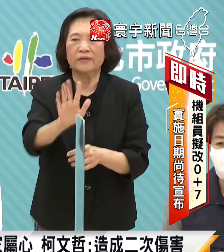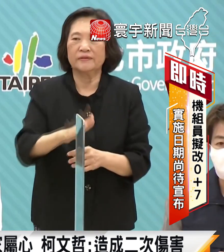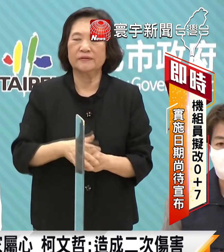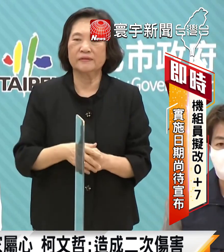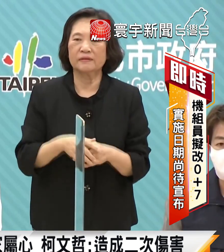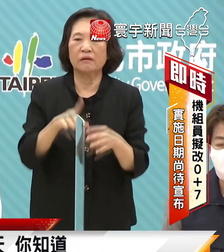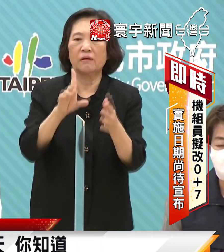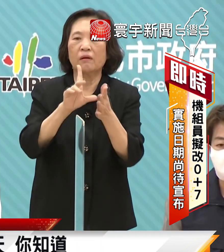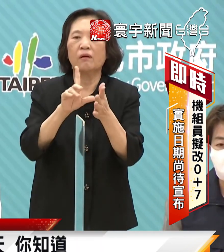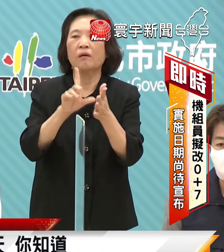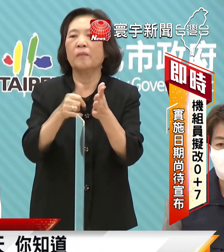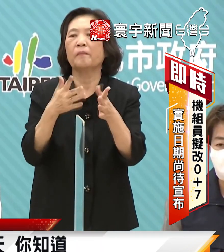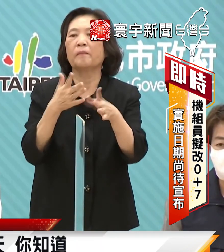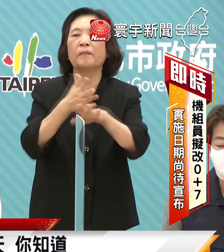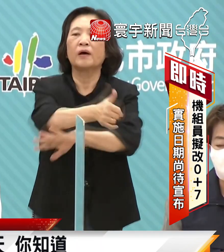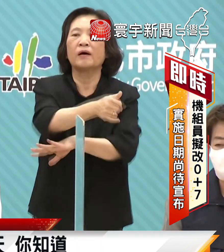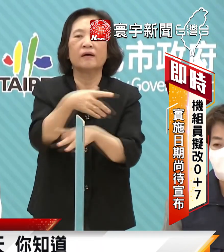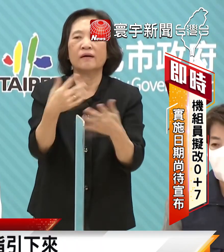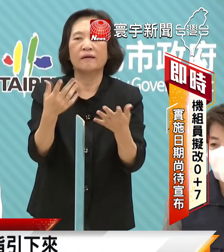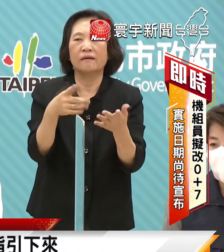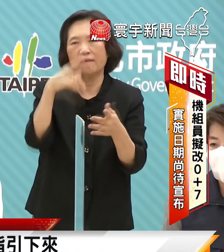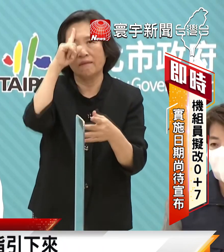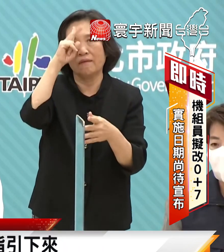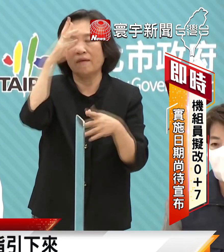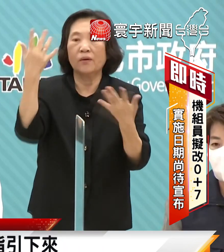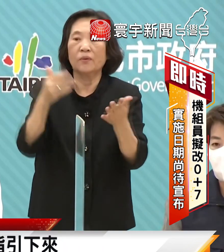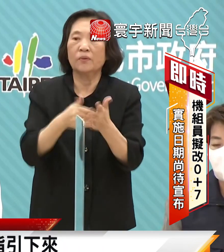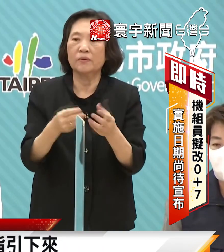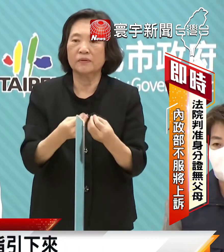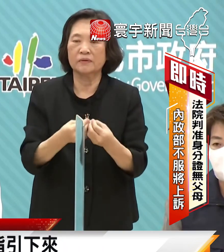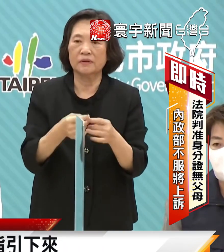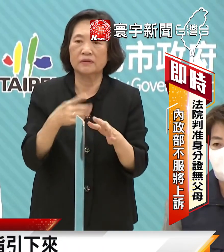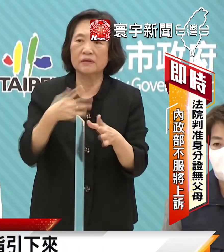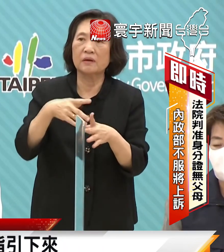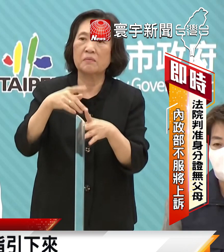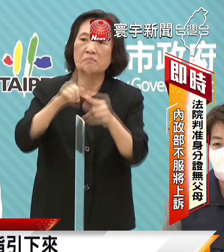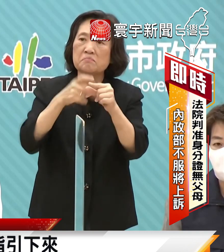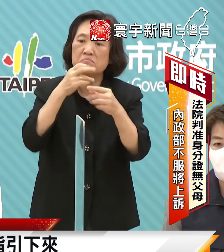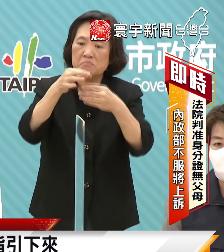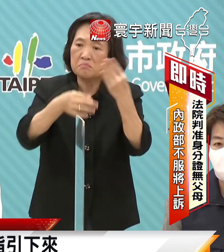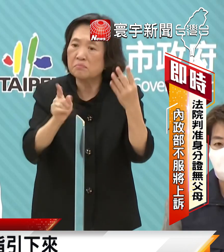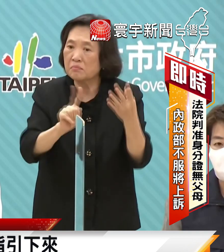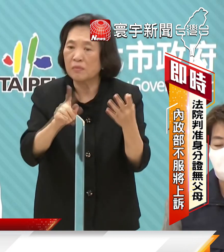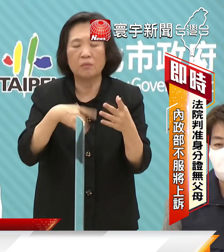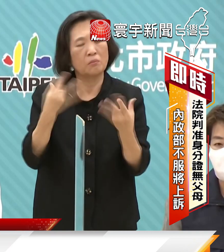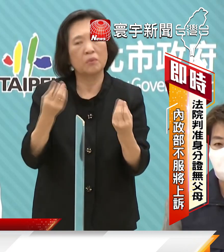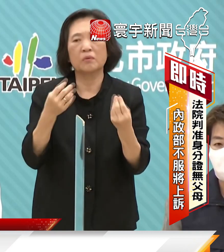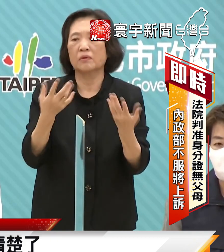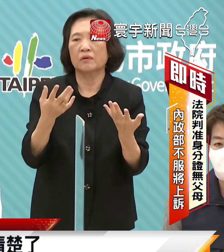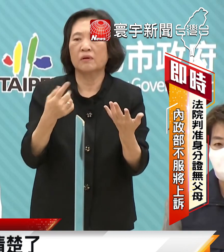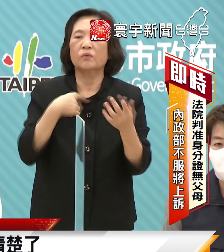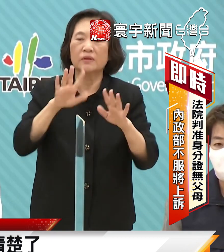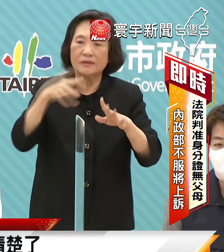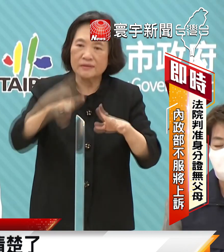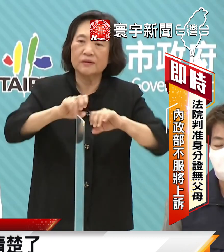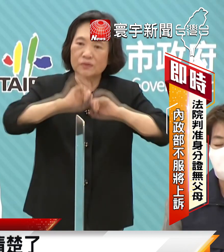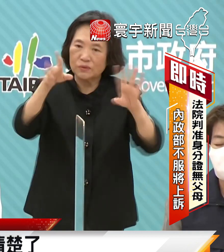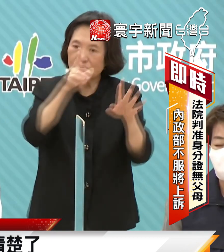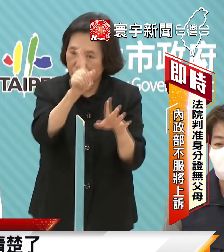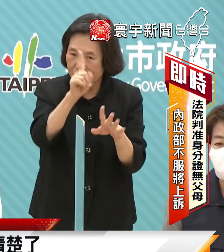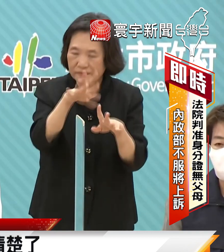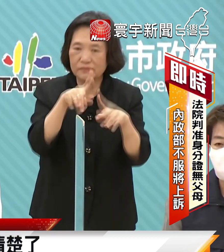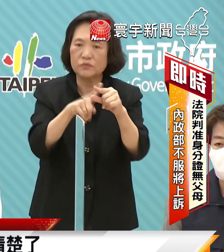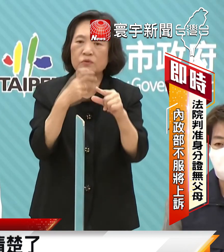又过了这么多天，你的也没有听到什么指引下来，后来是那句话了，只要中央规则清